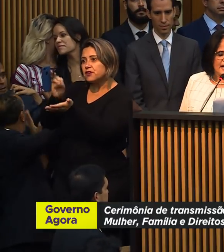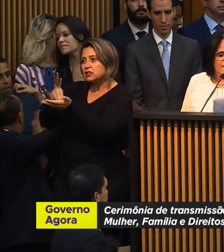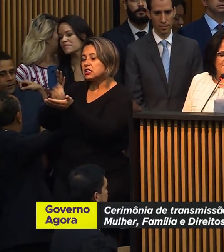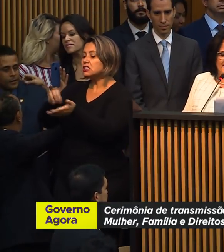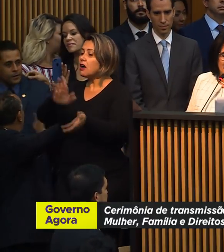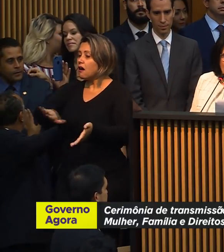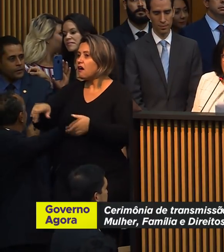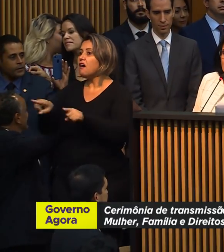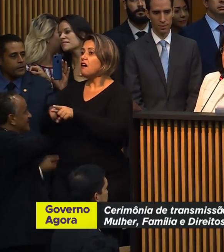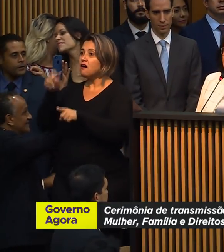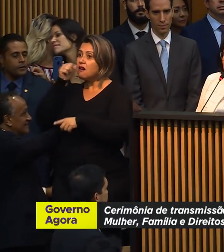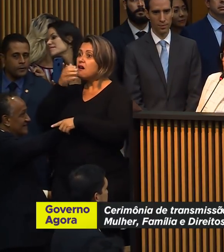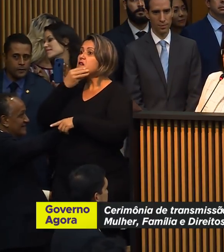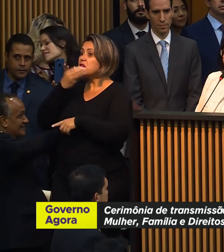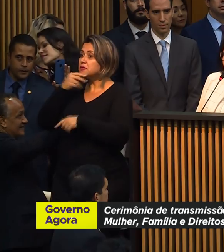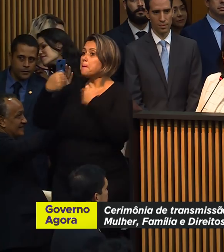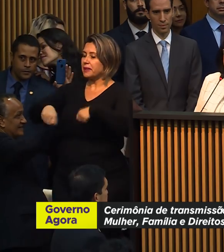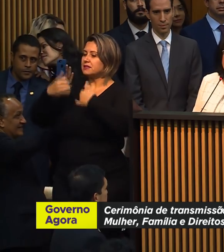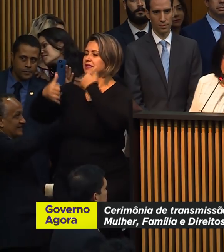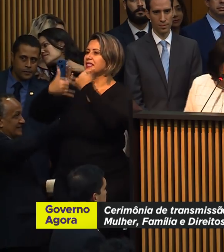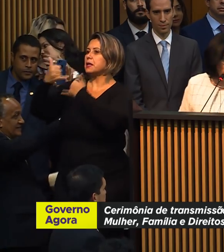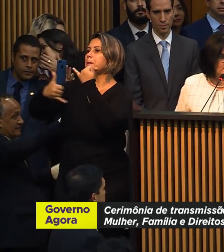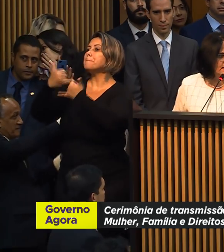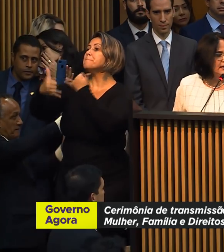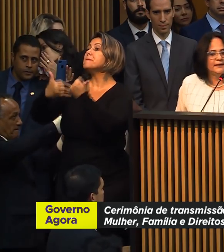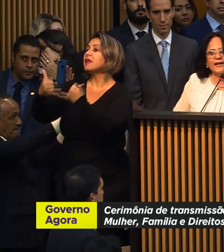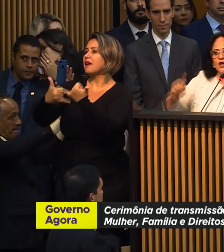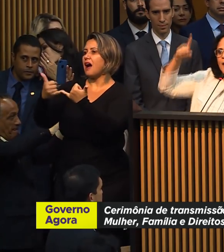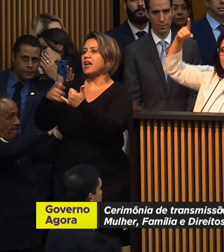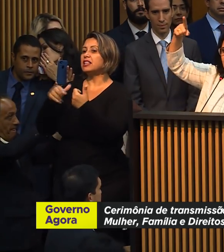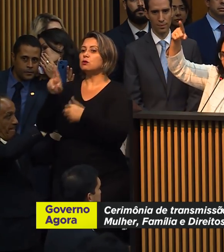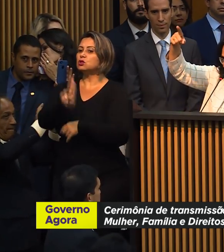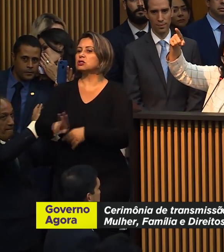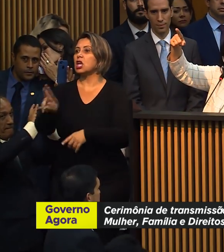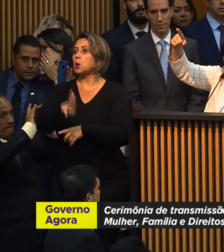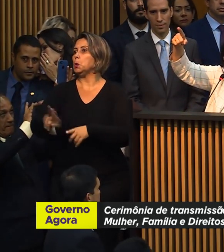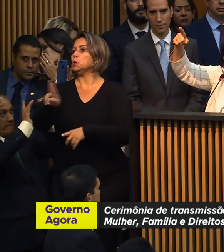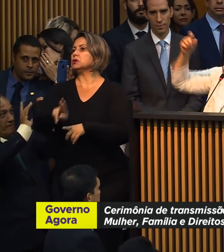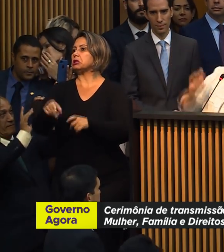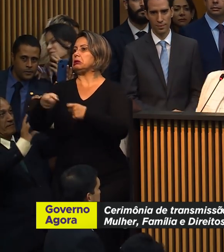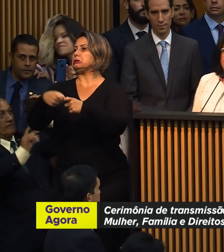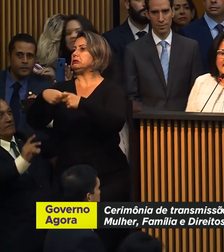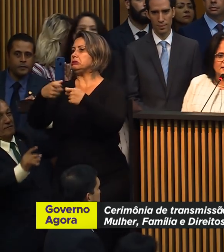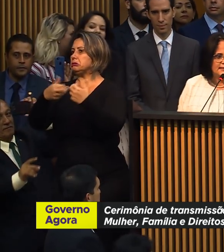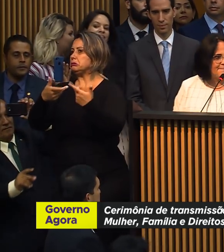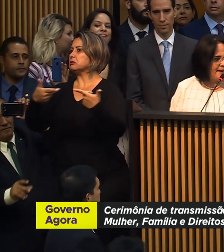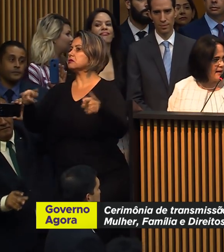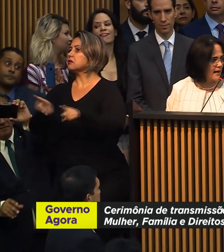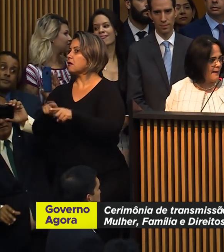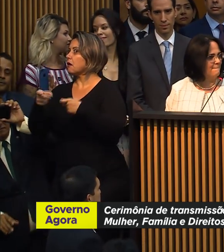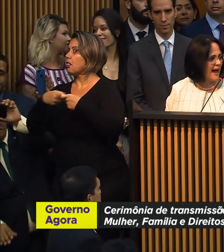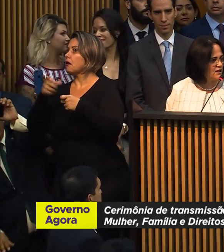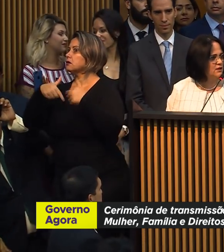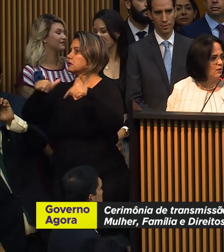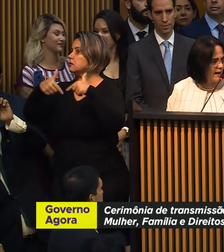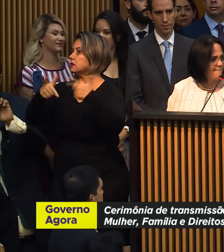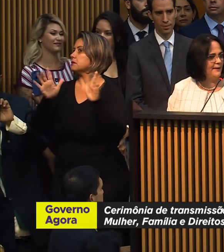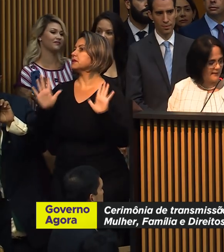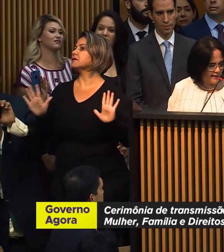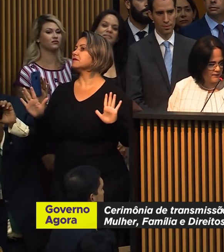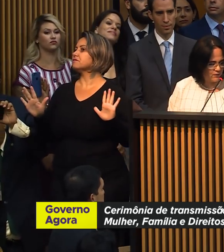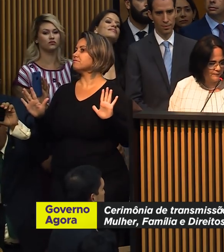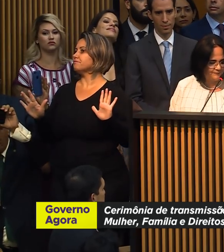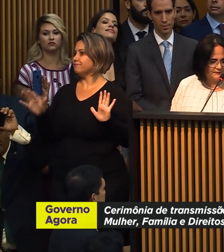meninos irão brincar e não serão brinquedos. Deixa eu repetir. Criança brinca, mas não